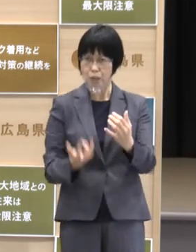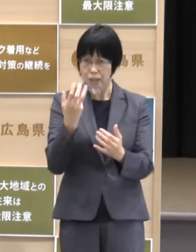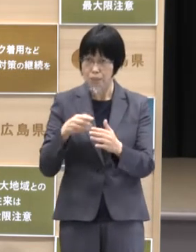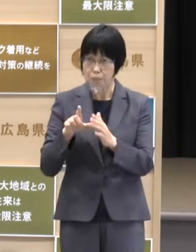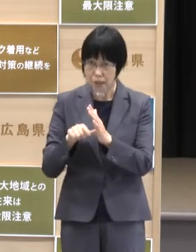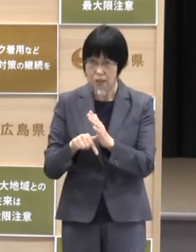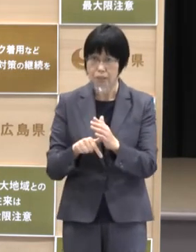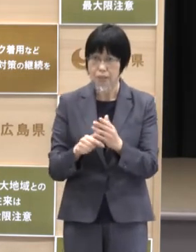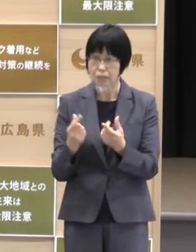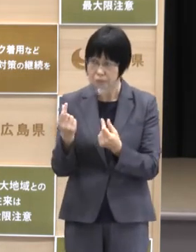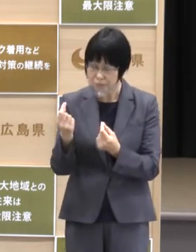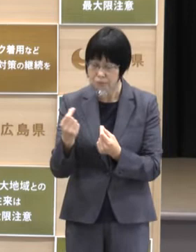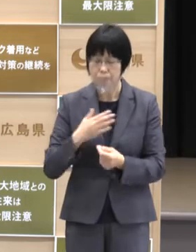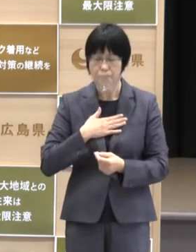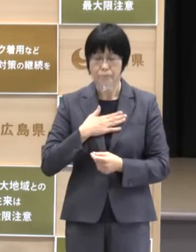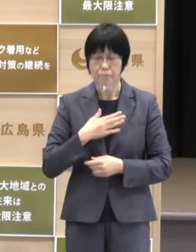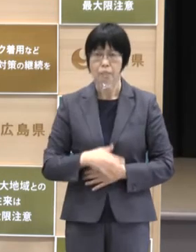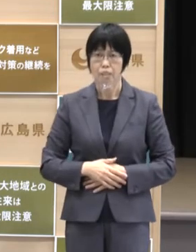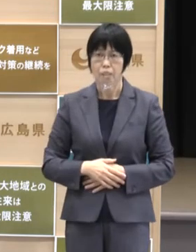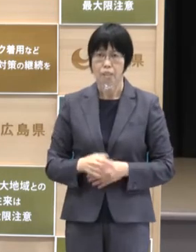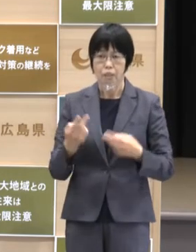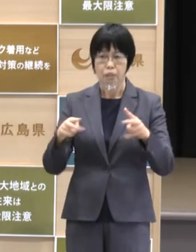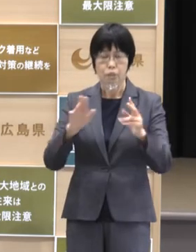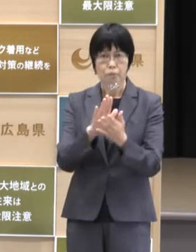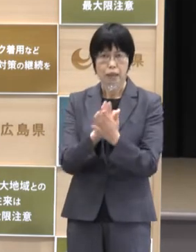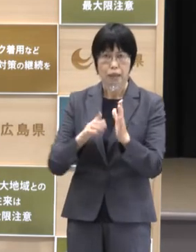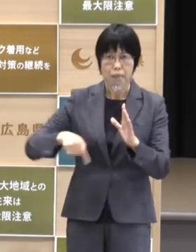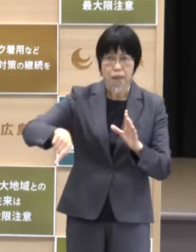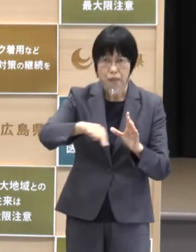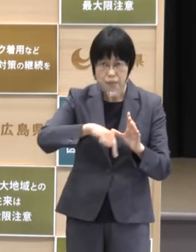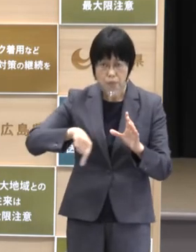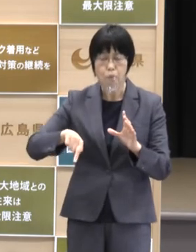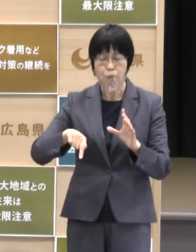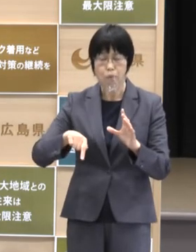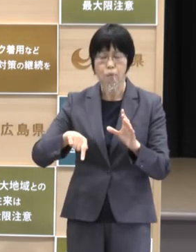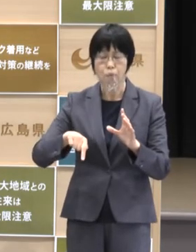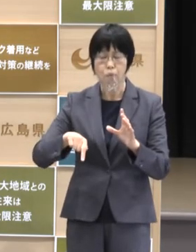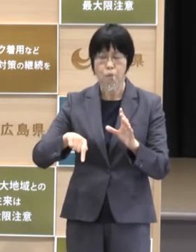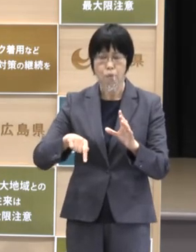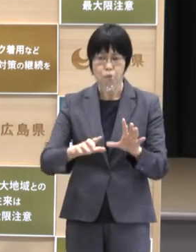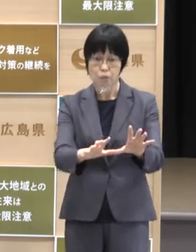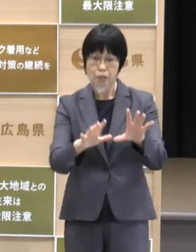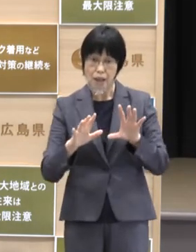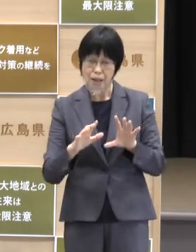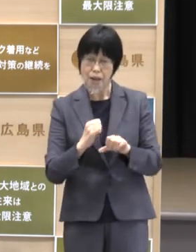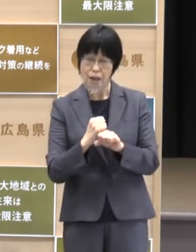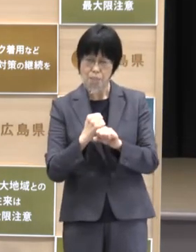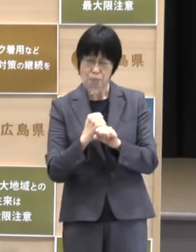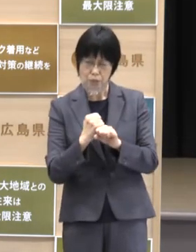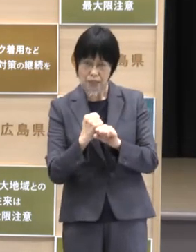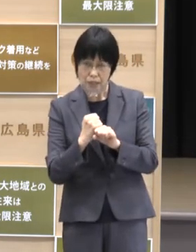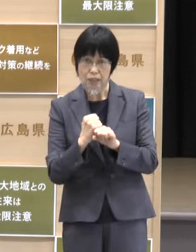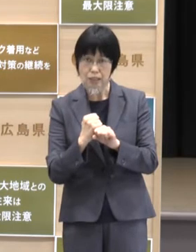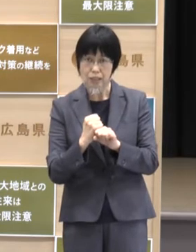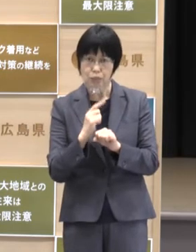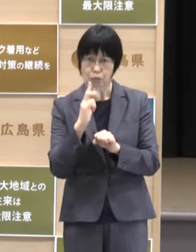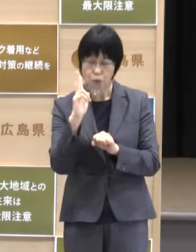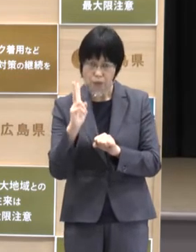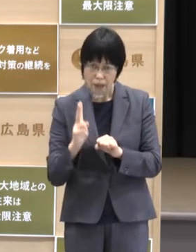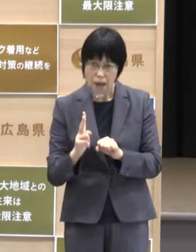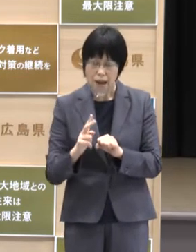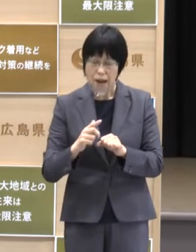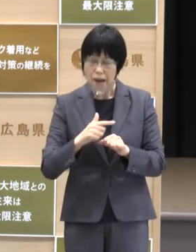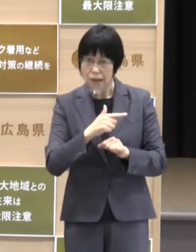非常にですね、大規模で、広島県内でもですね、受け入れが難しいような、大震災